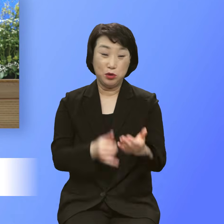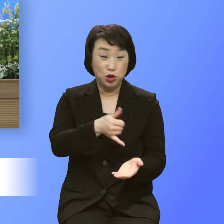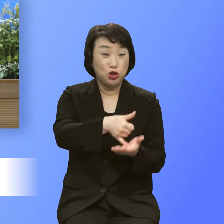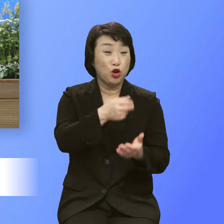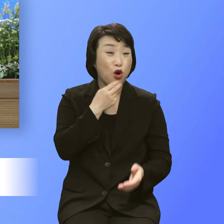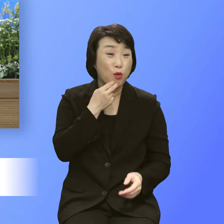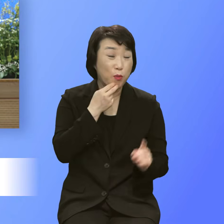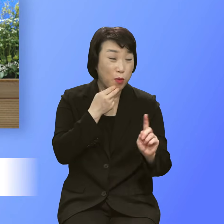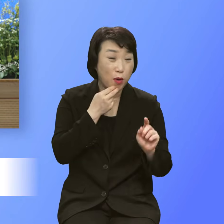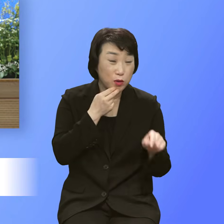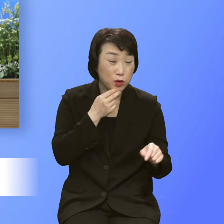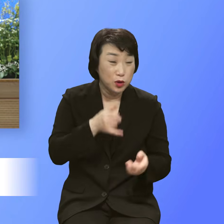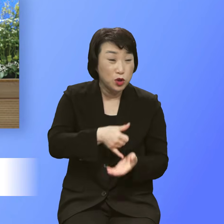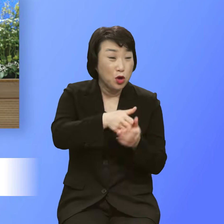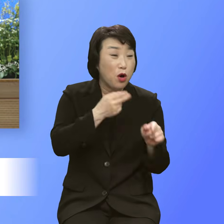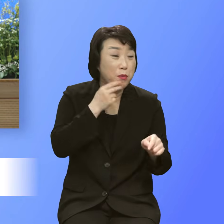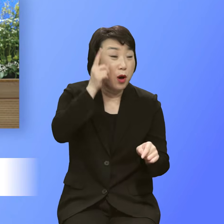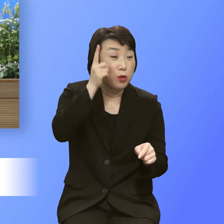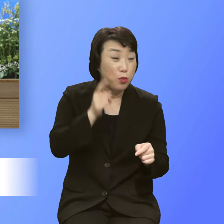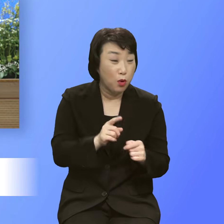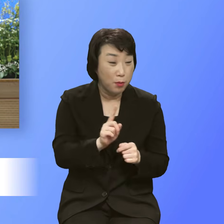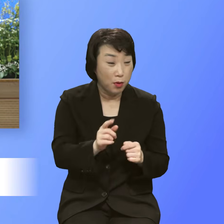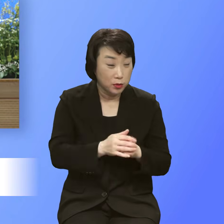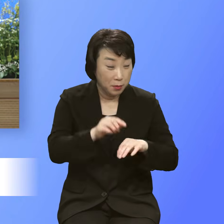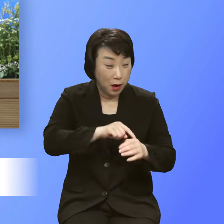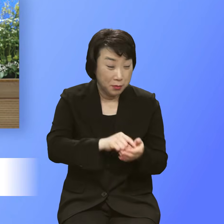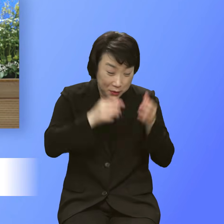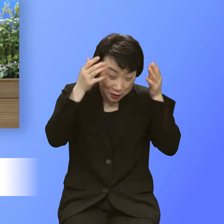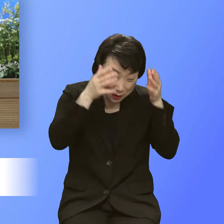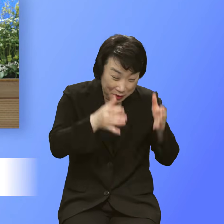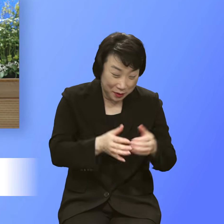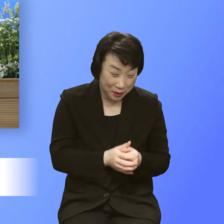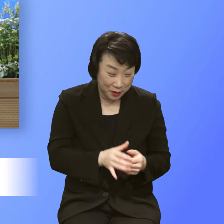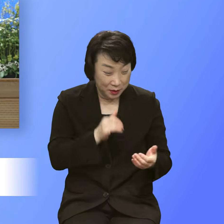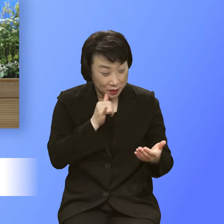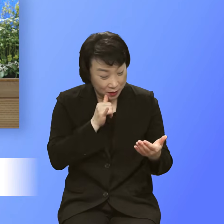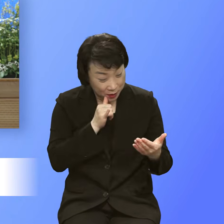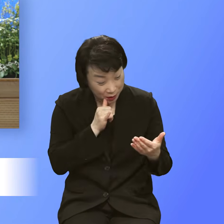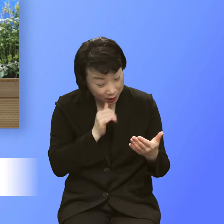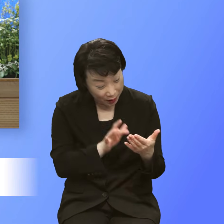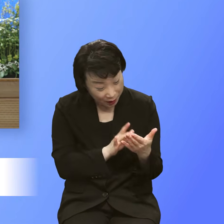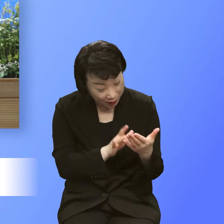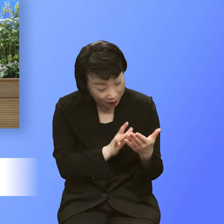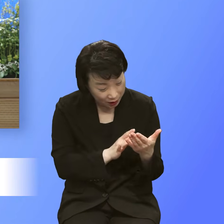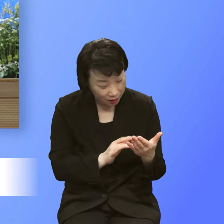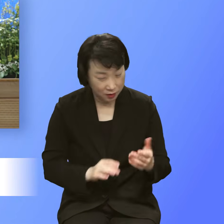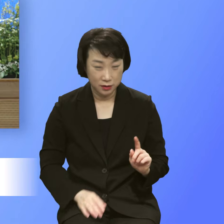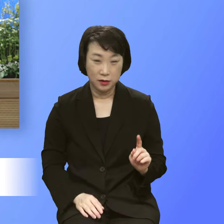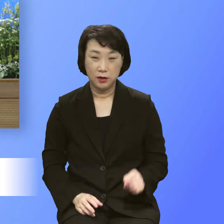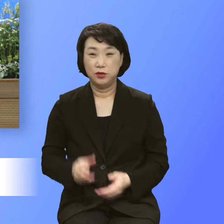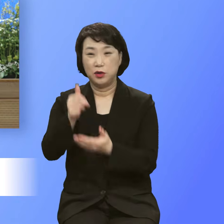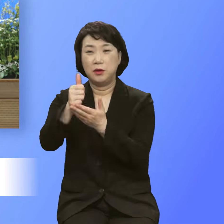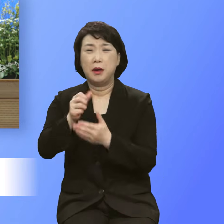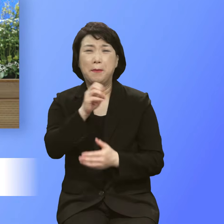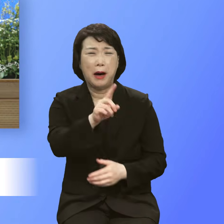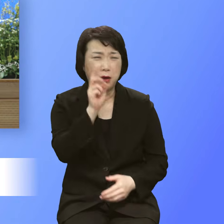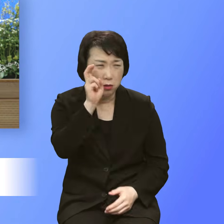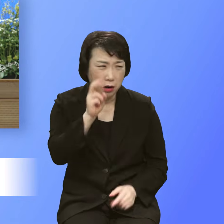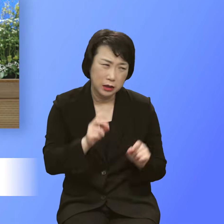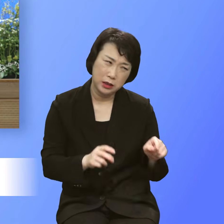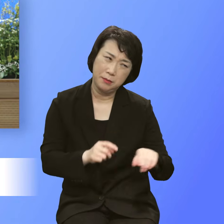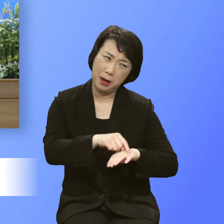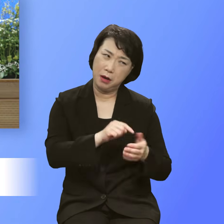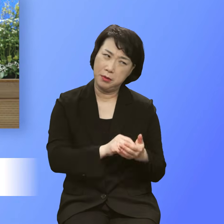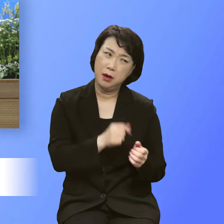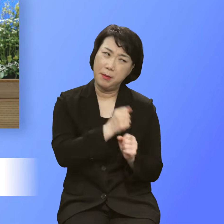무인격자 앞에 인격도 없는 스마트폰에 마음을 쏟아. 그럼 주님이 그릇이 잠겼어? 내가 네